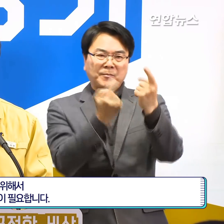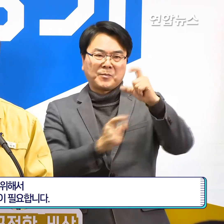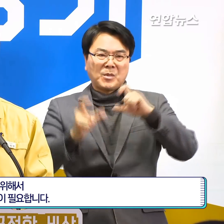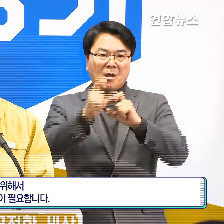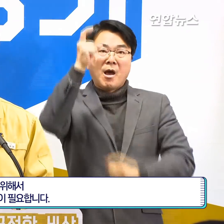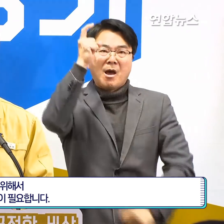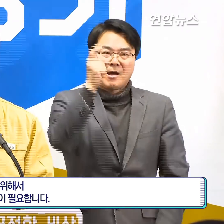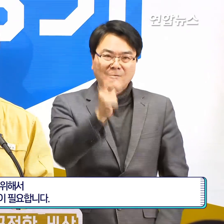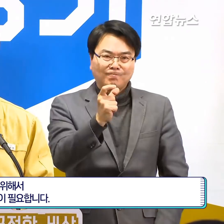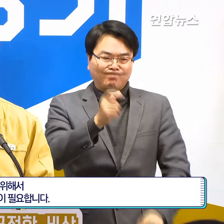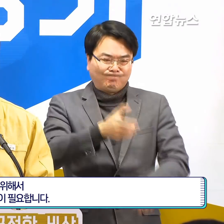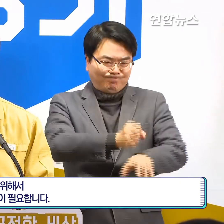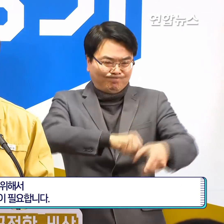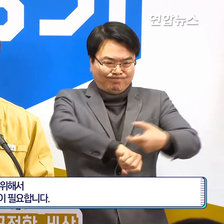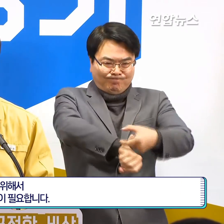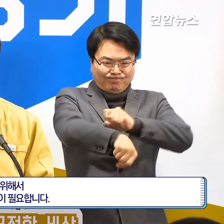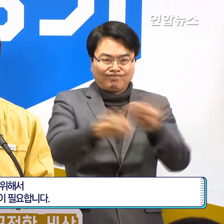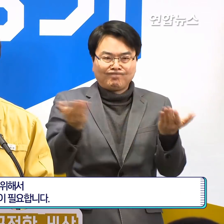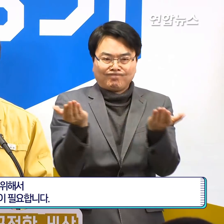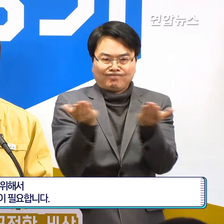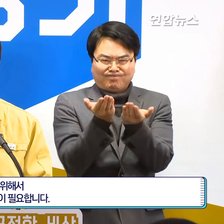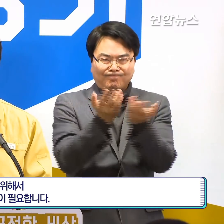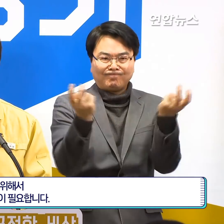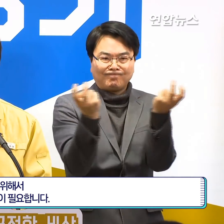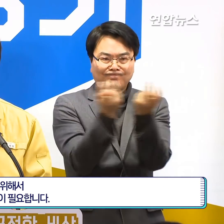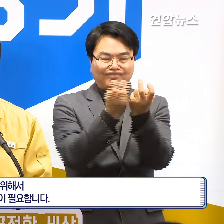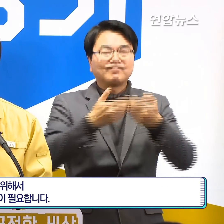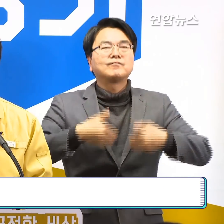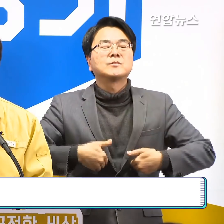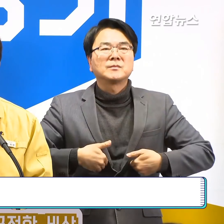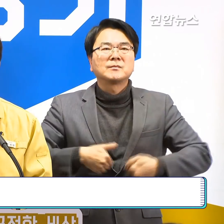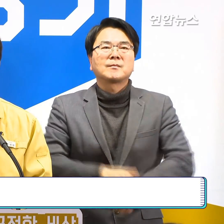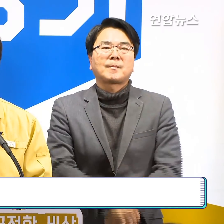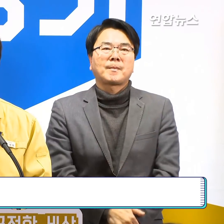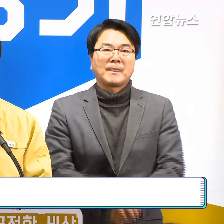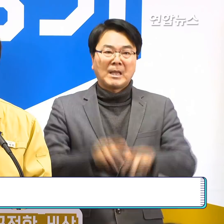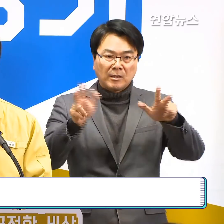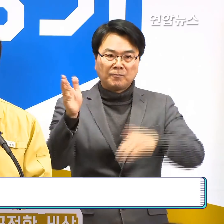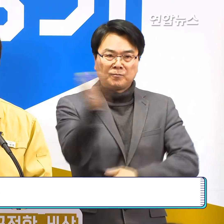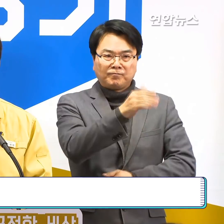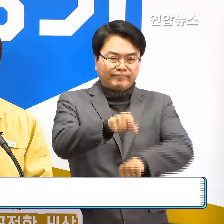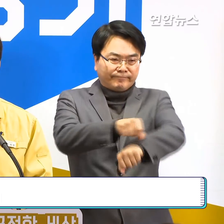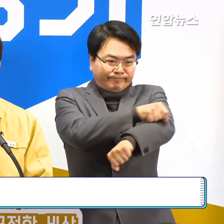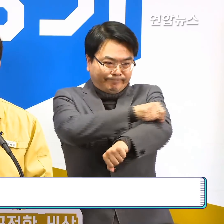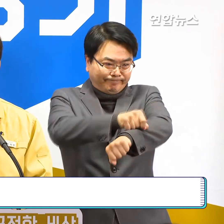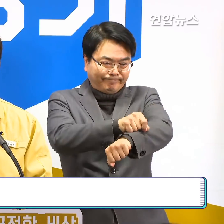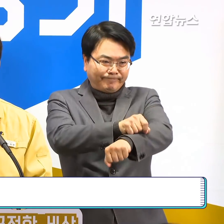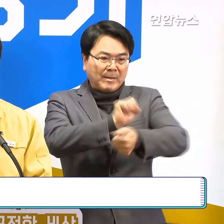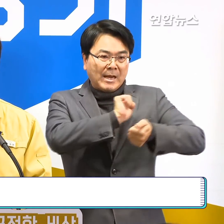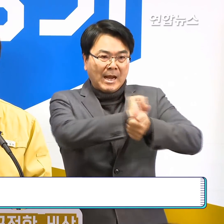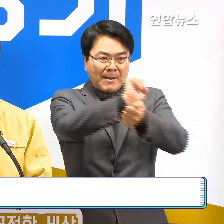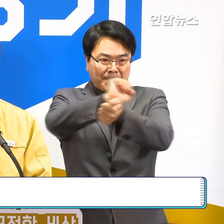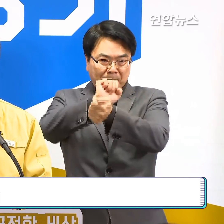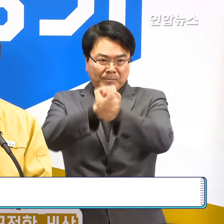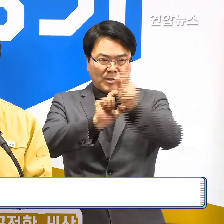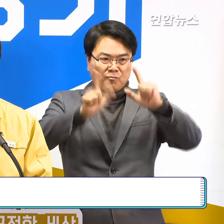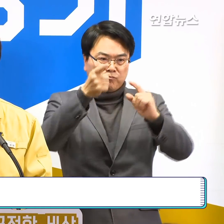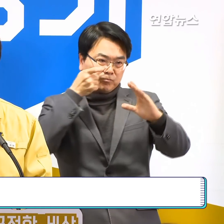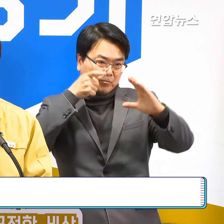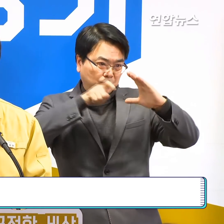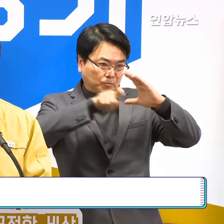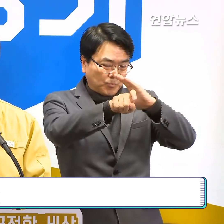강력하고 적극적인 대응이 필요합니다. 이제 특정 감염원 추적